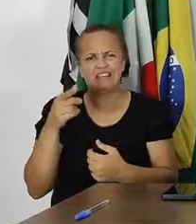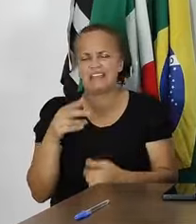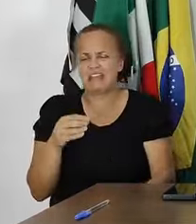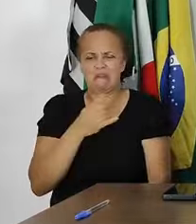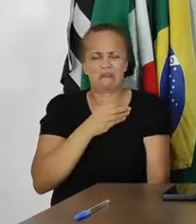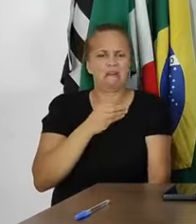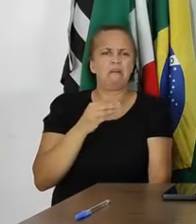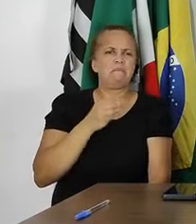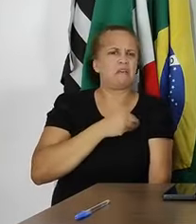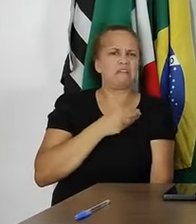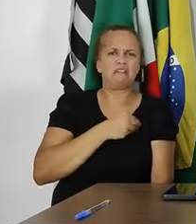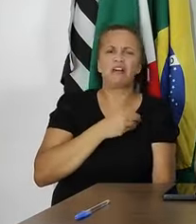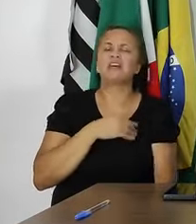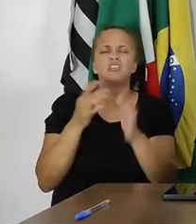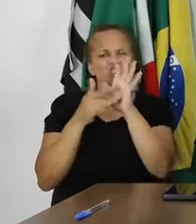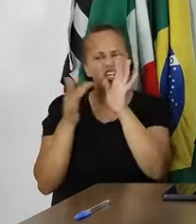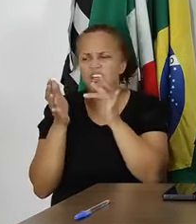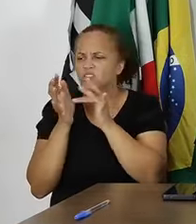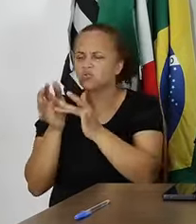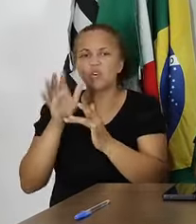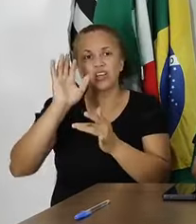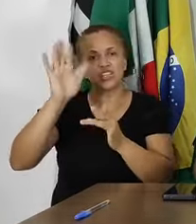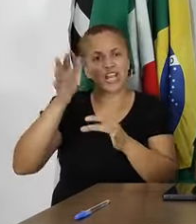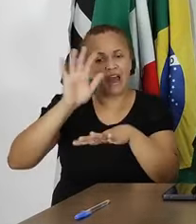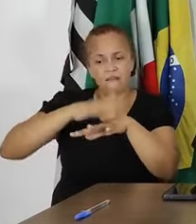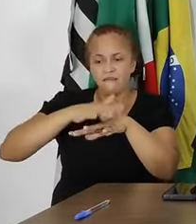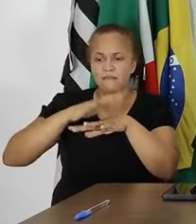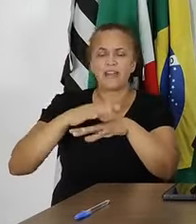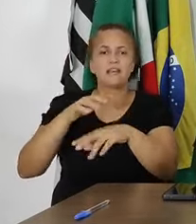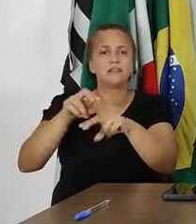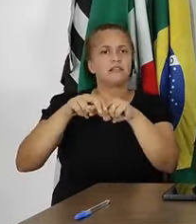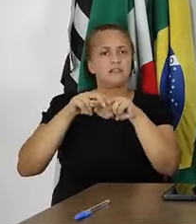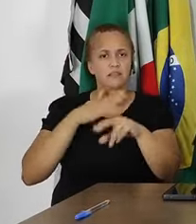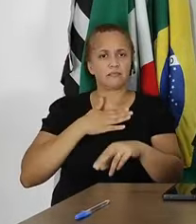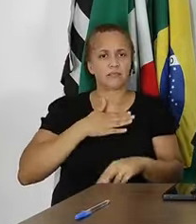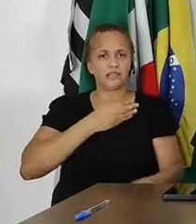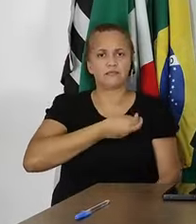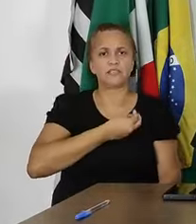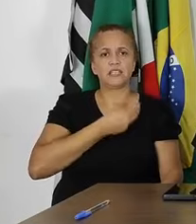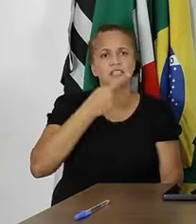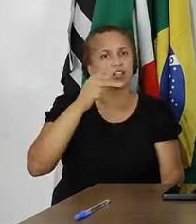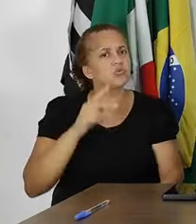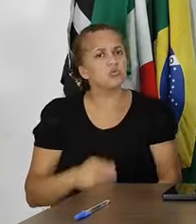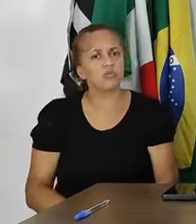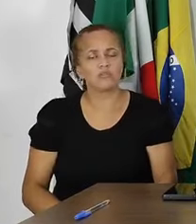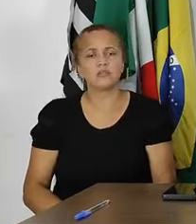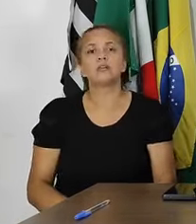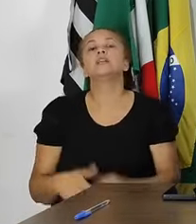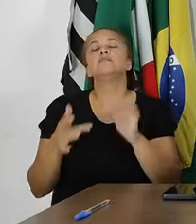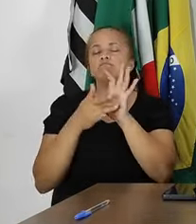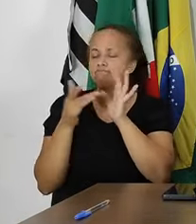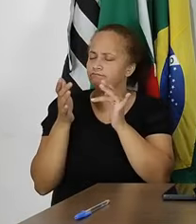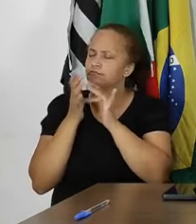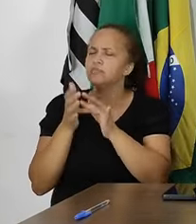Jesus resolveu para mim e para você. Ele pagou a nossa dívida na cruz do Calvário. Ele se fez pecado por nós.